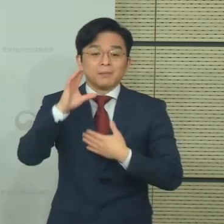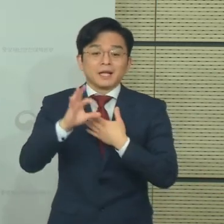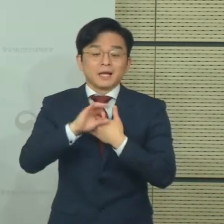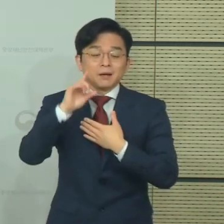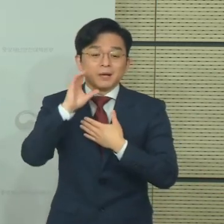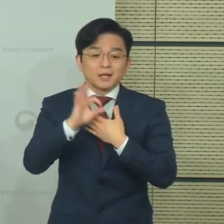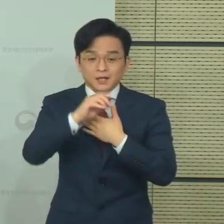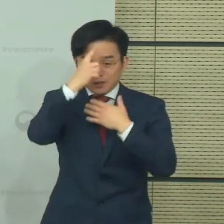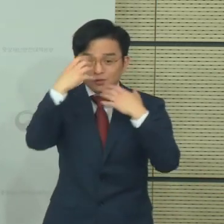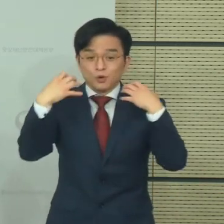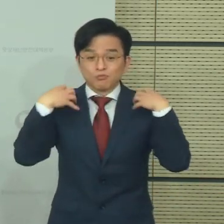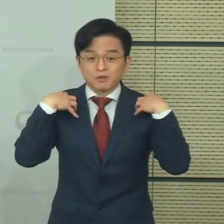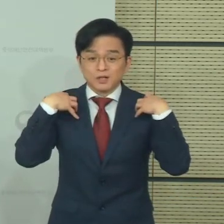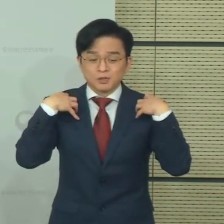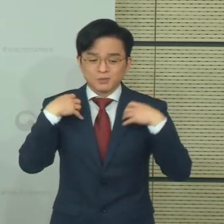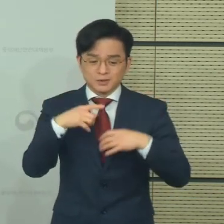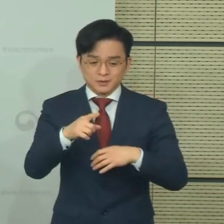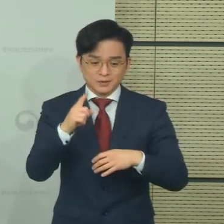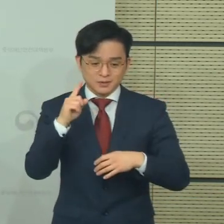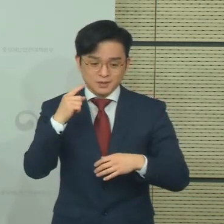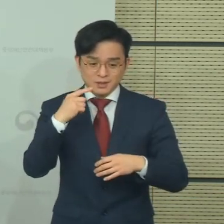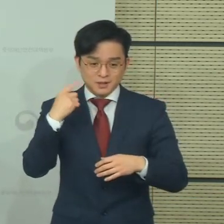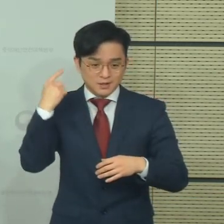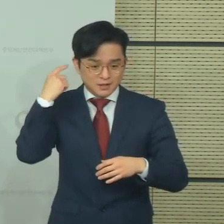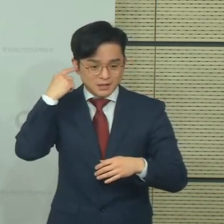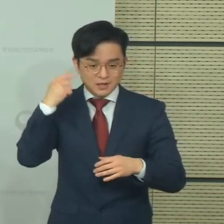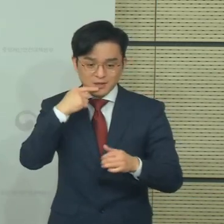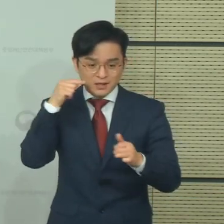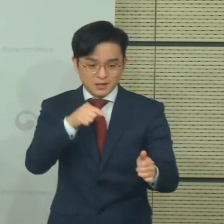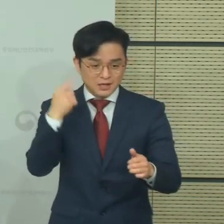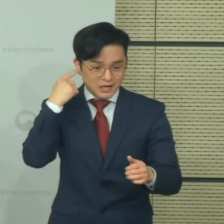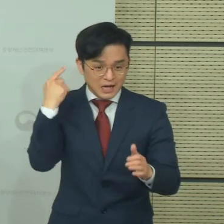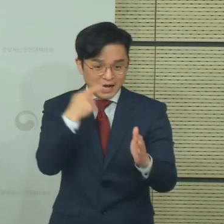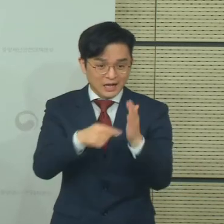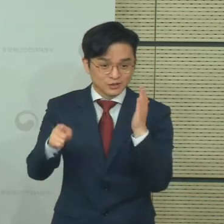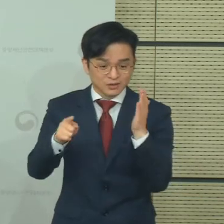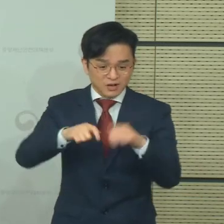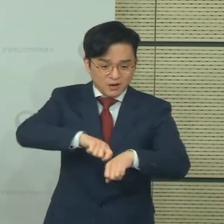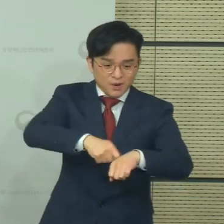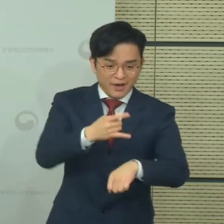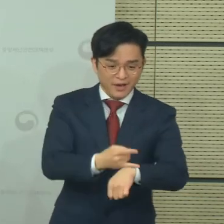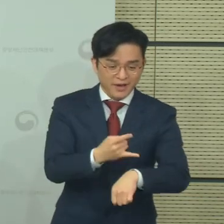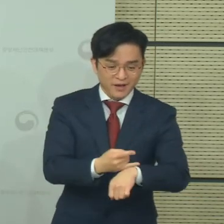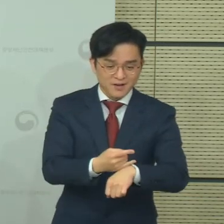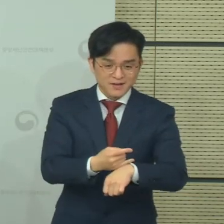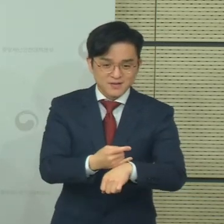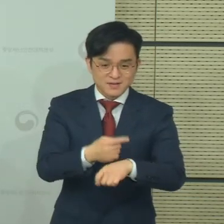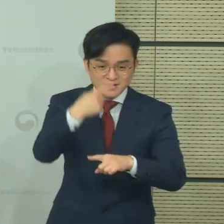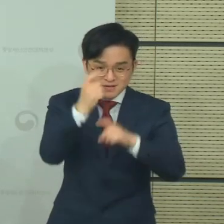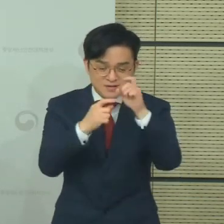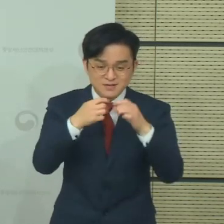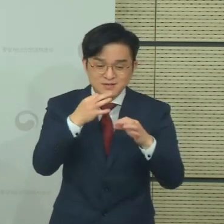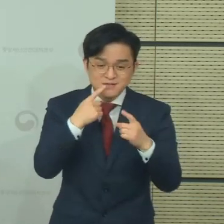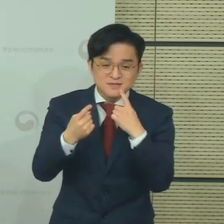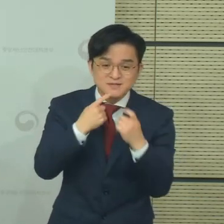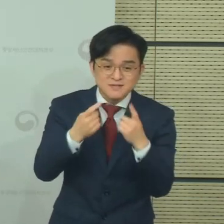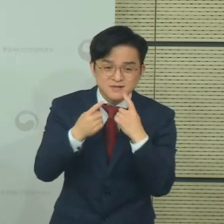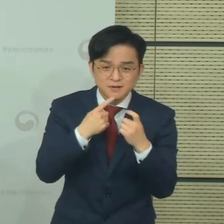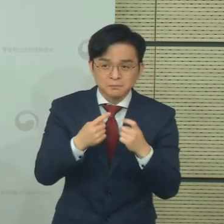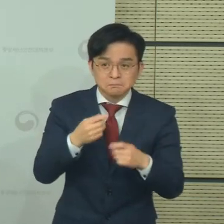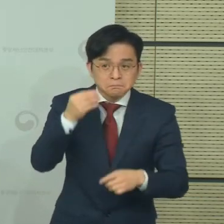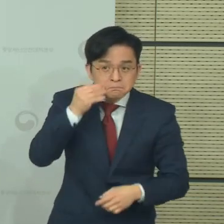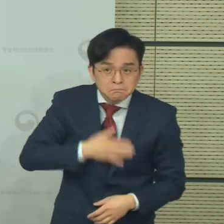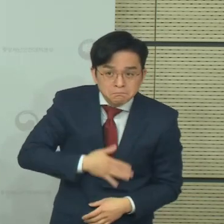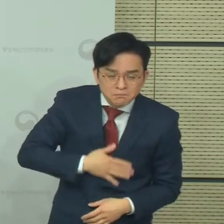부분이 없다면 사실은 제한적일 수밖에 없는 그런 것입니다. 그래서 이런